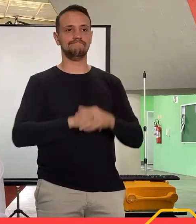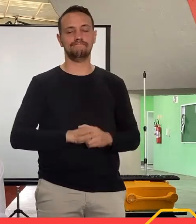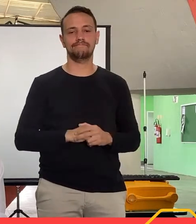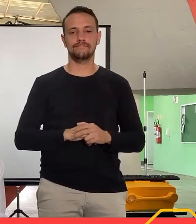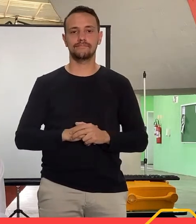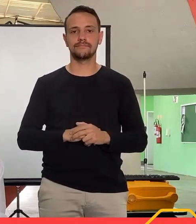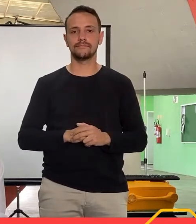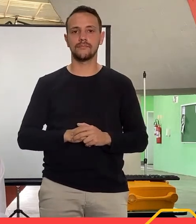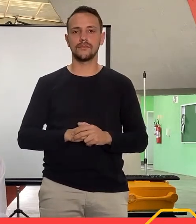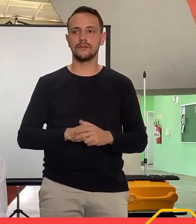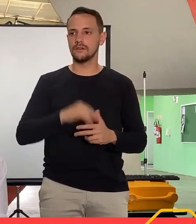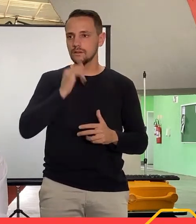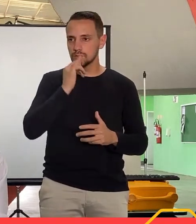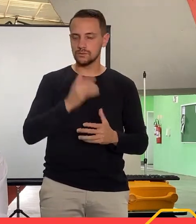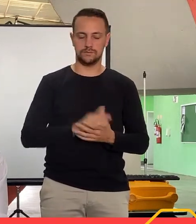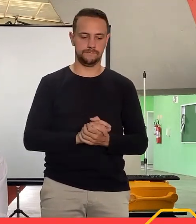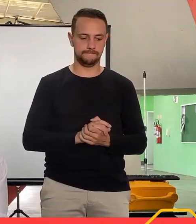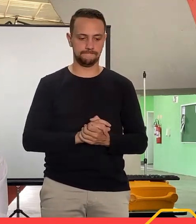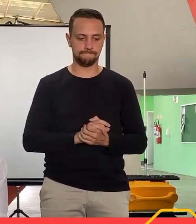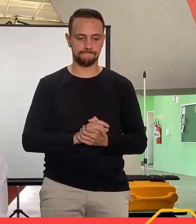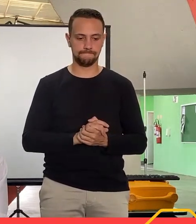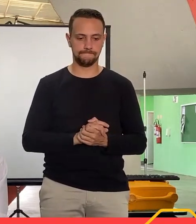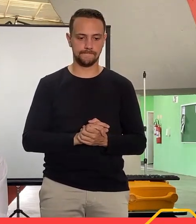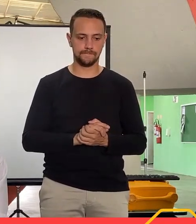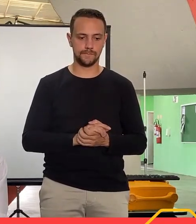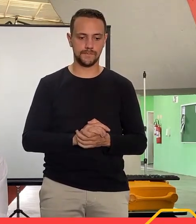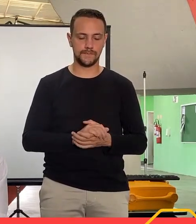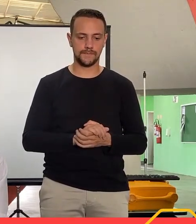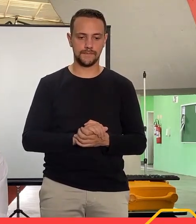Quer dizer, como é que você